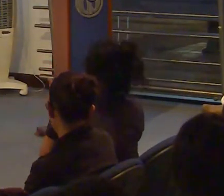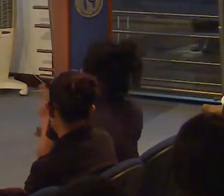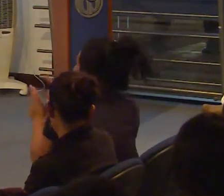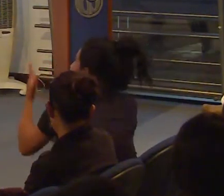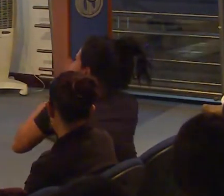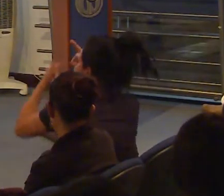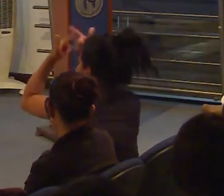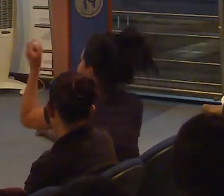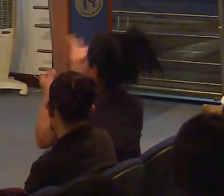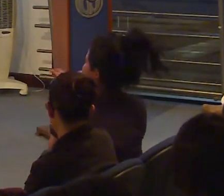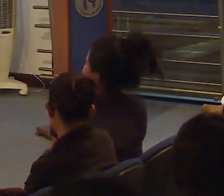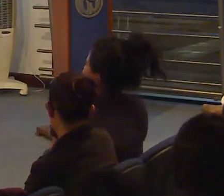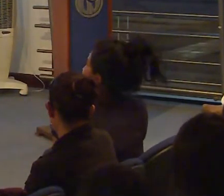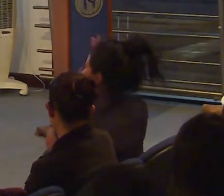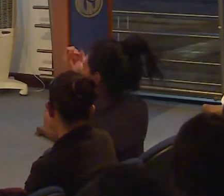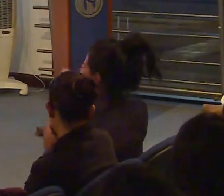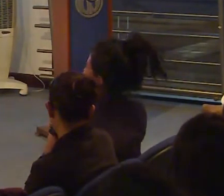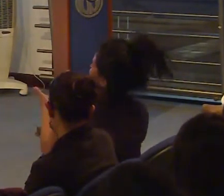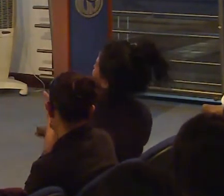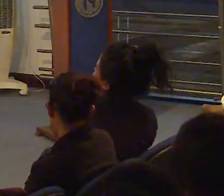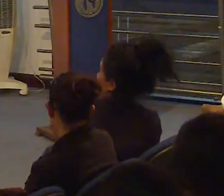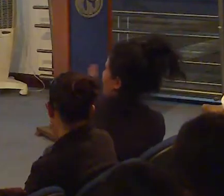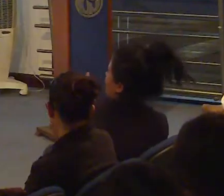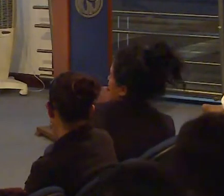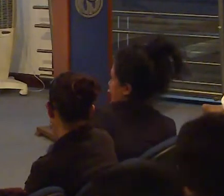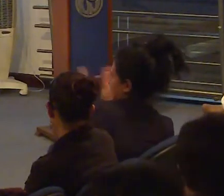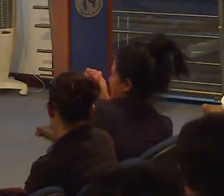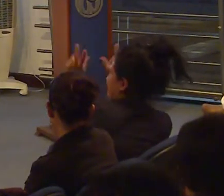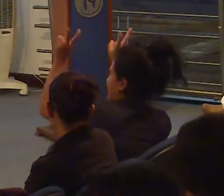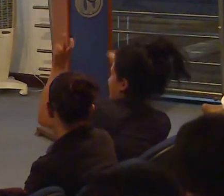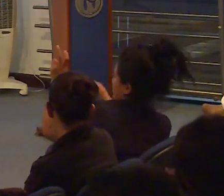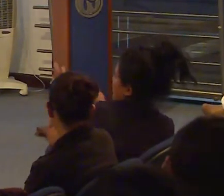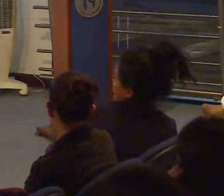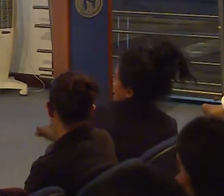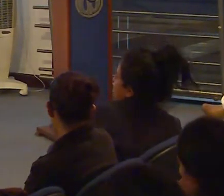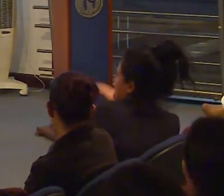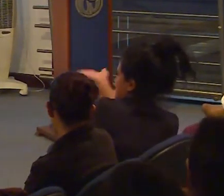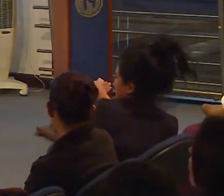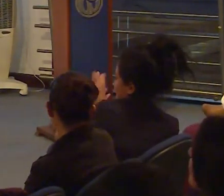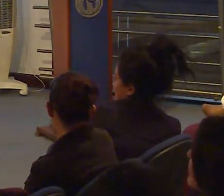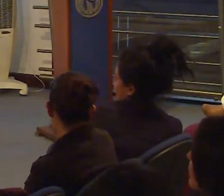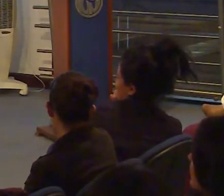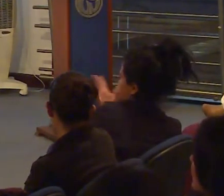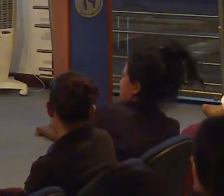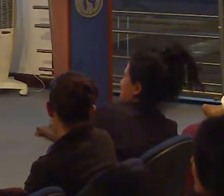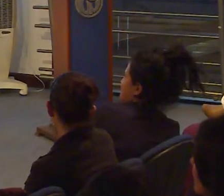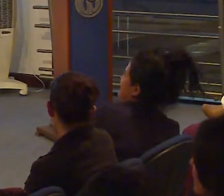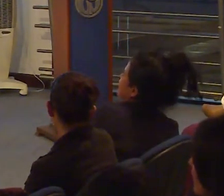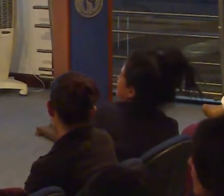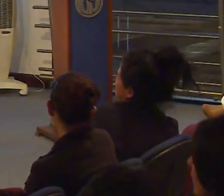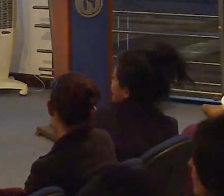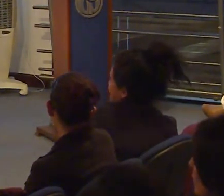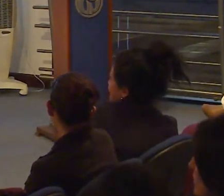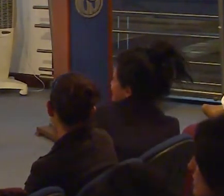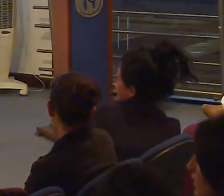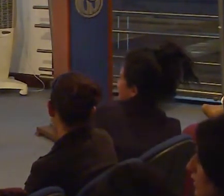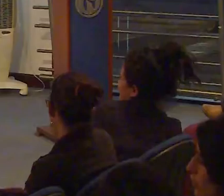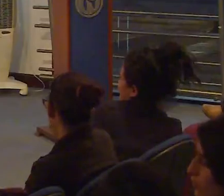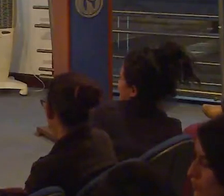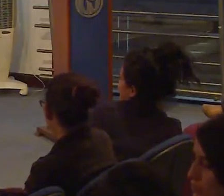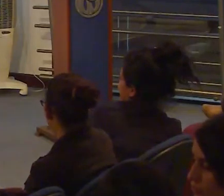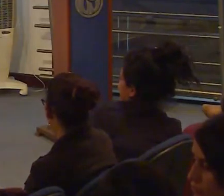causar temores, miedos, pero es más como tratar de ese reconocimiento de esos lenguajes. Entonces es como una propuesta que